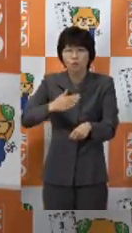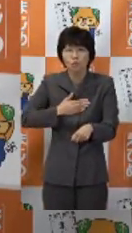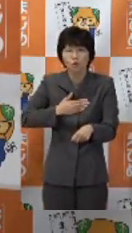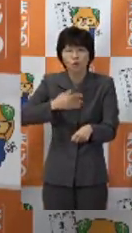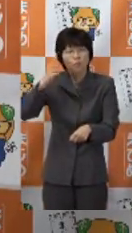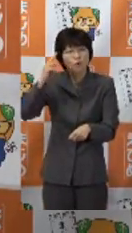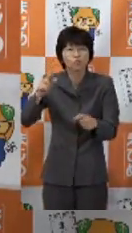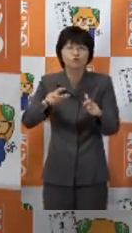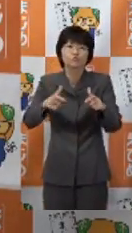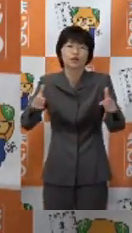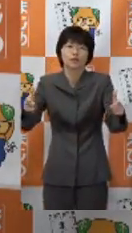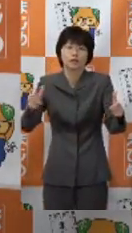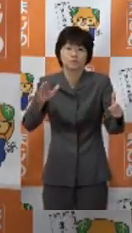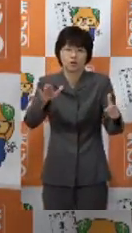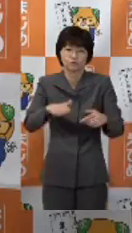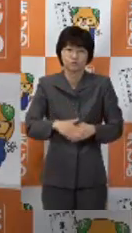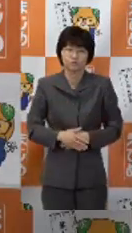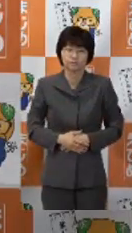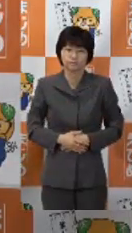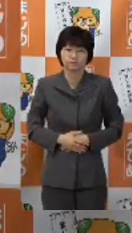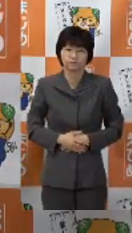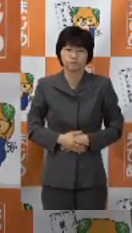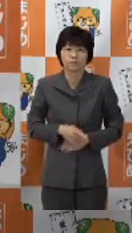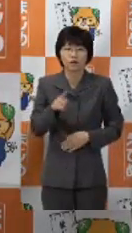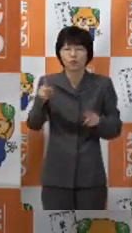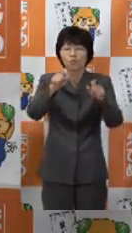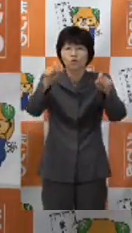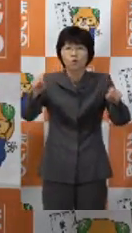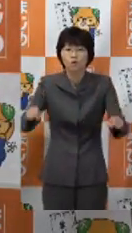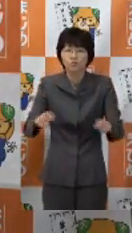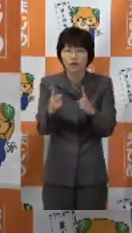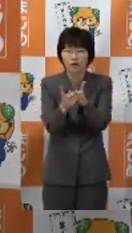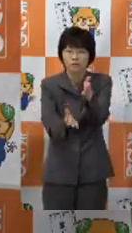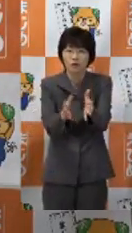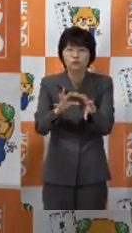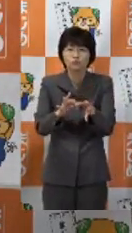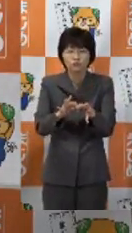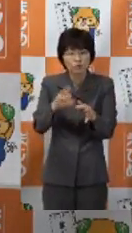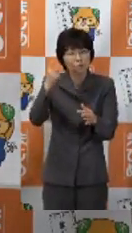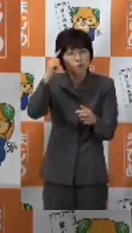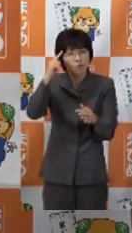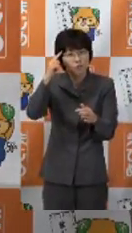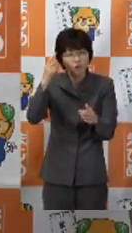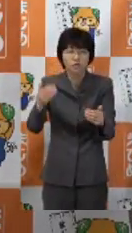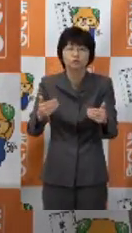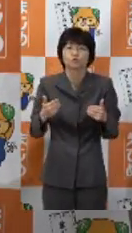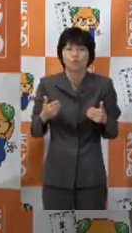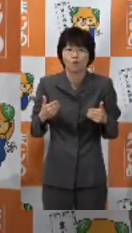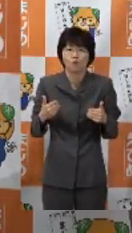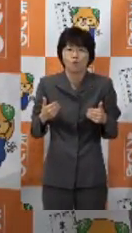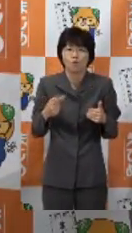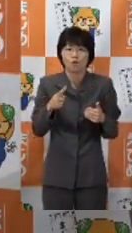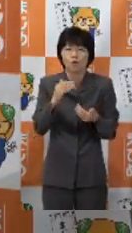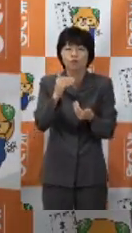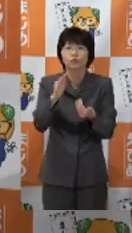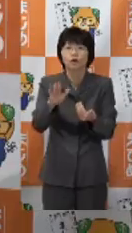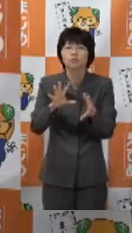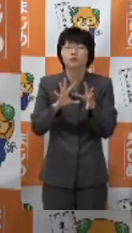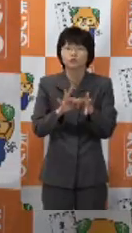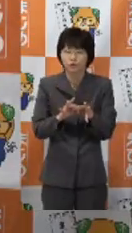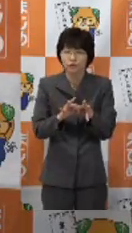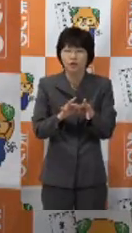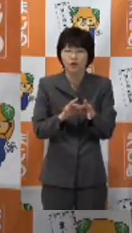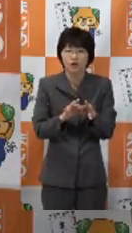混雑時間帯が皆さんも間になっているところ増えておりましたこの問題への対応